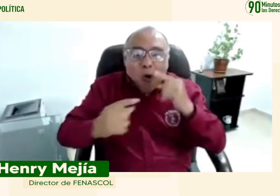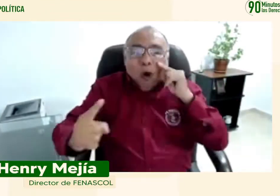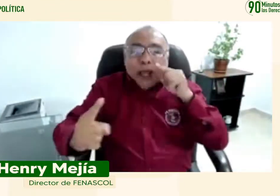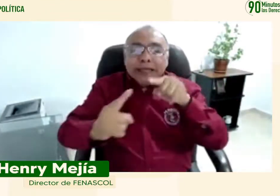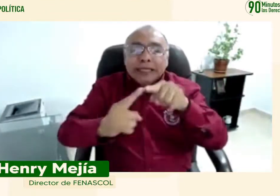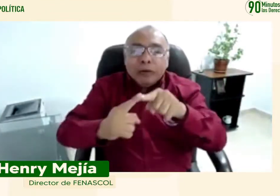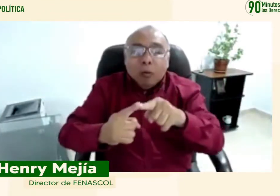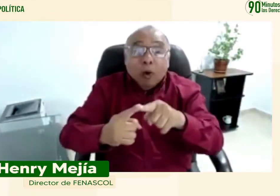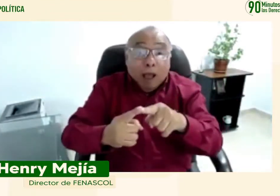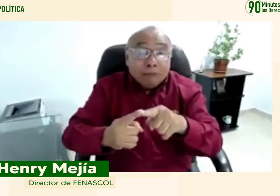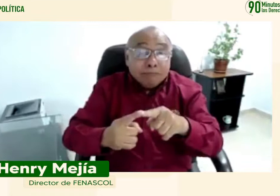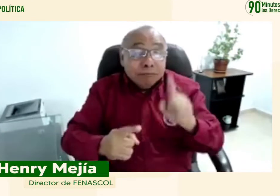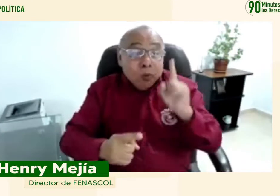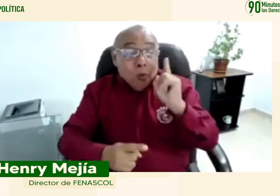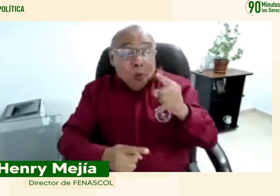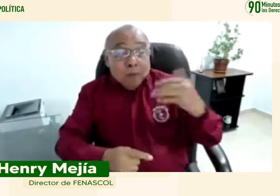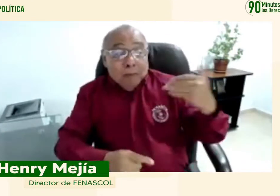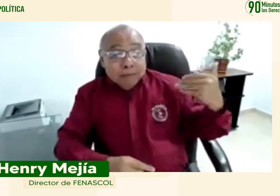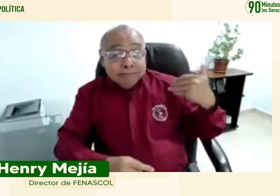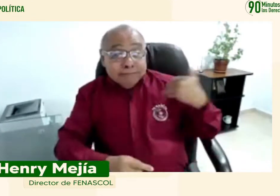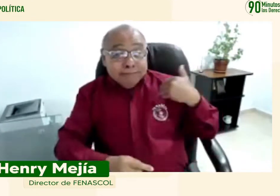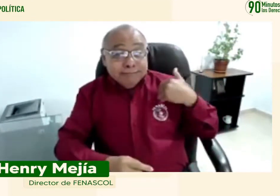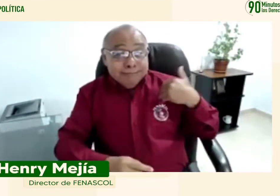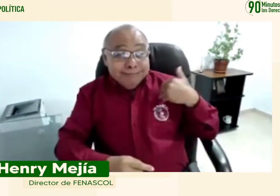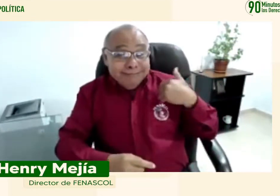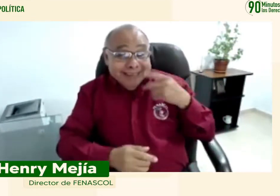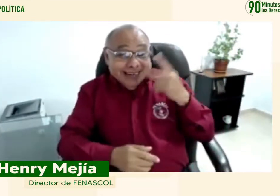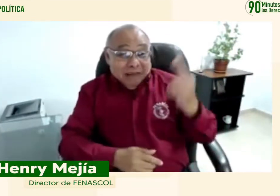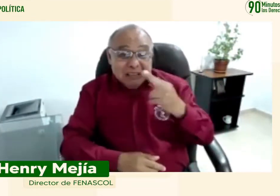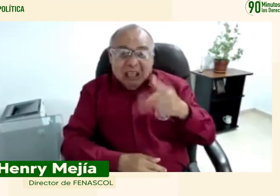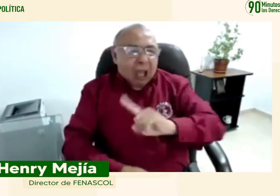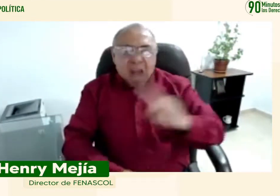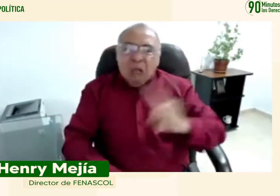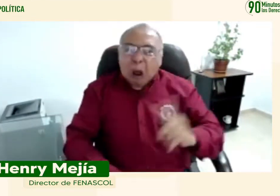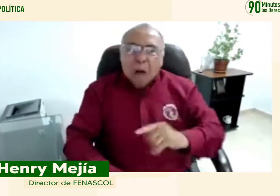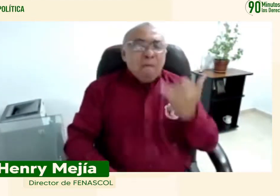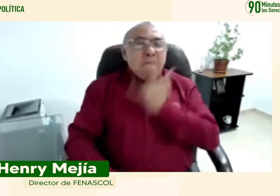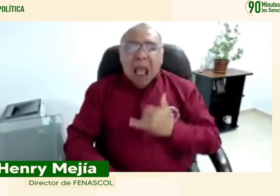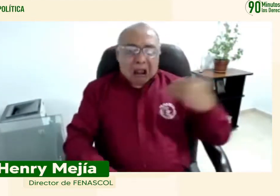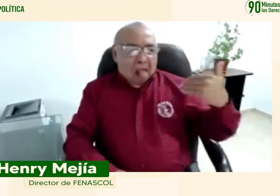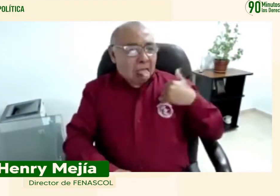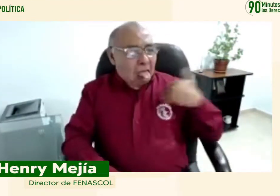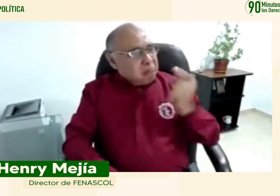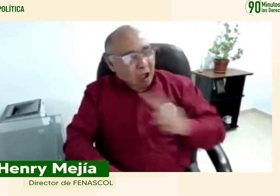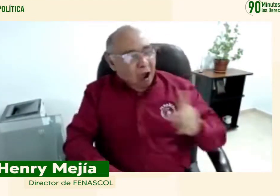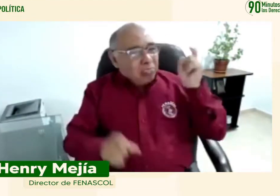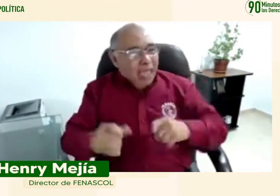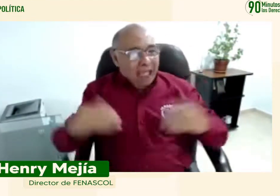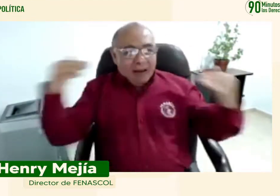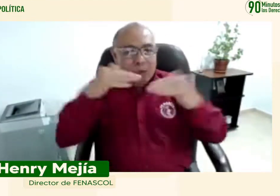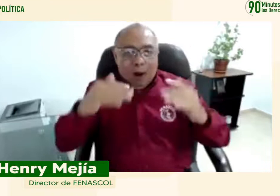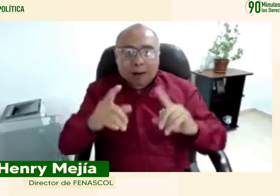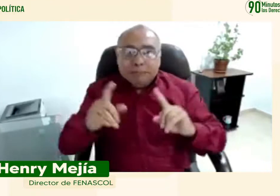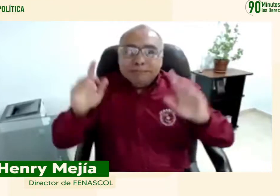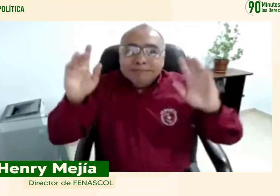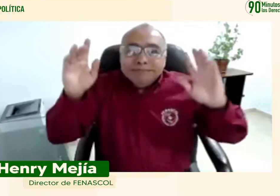revolucionaria el objetivo como frenas call yo vuelvo y reitero porque a veces se dice no es que estuvo muy mal es que